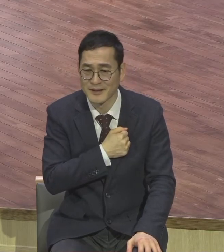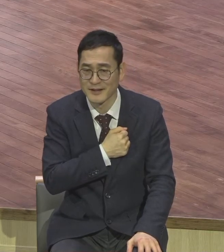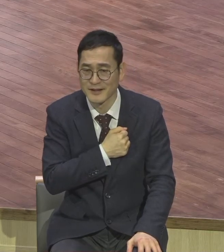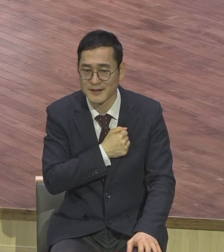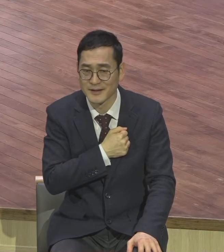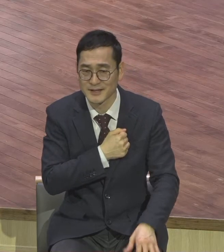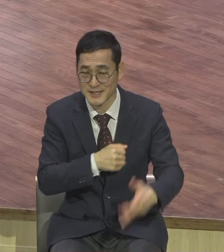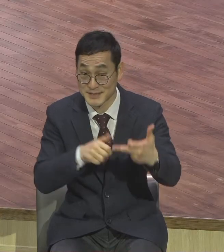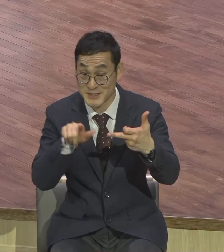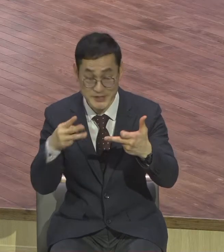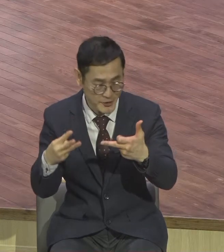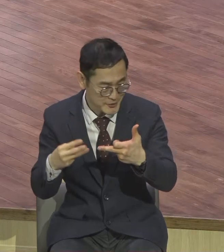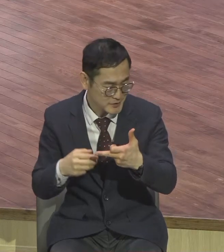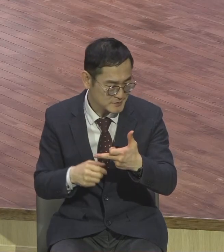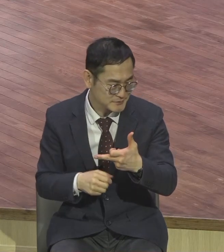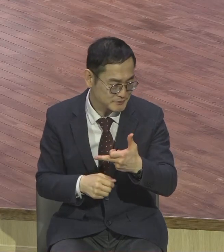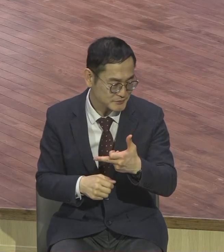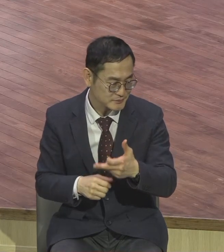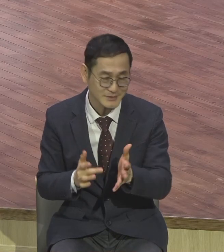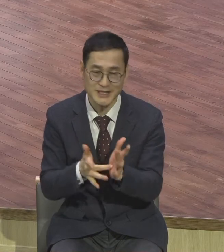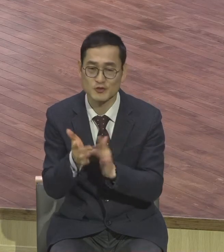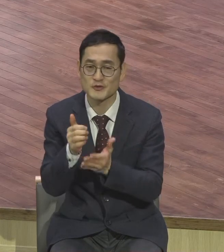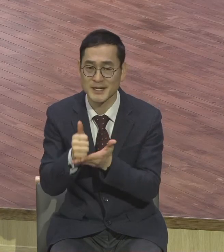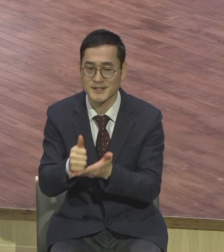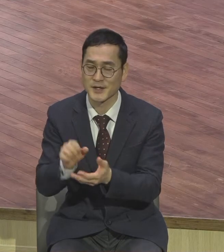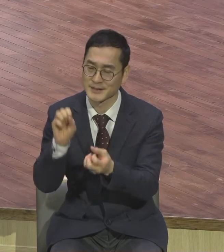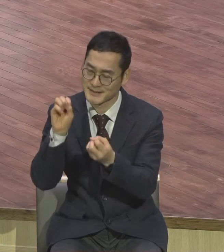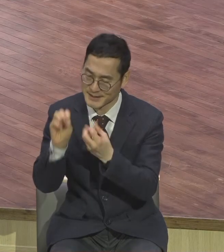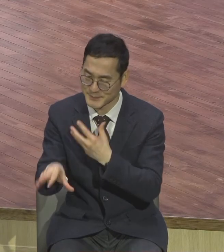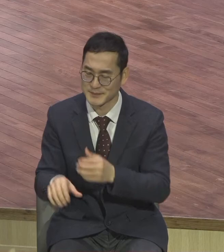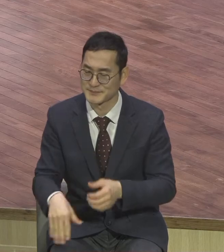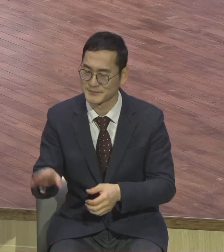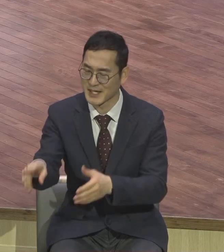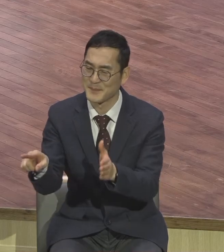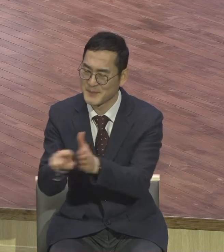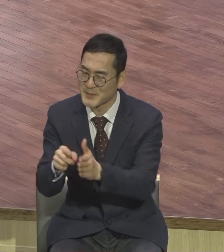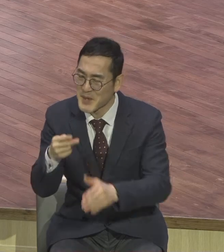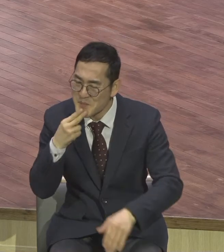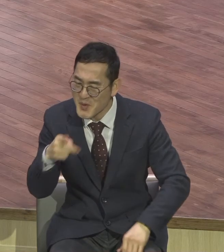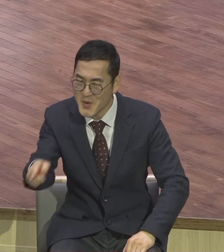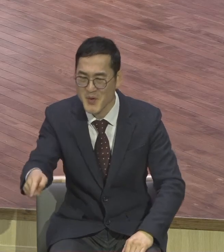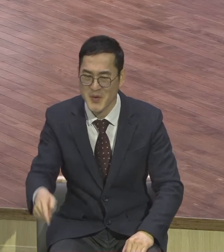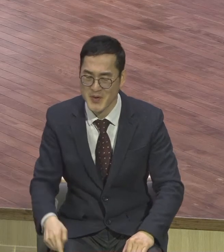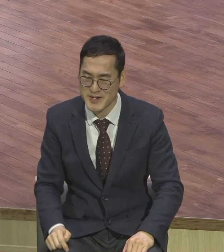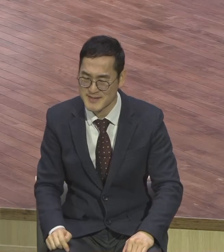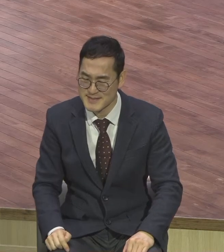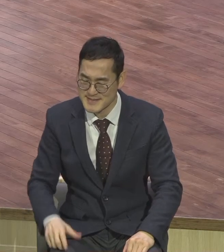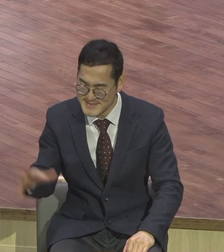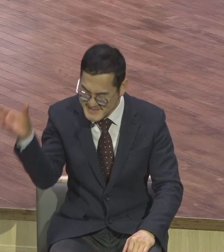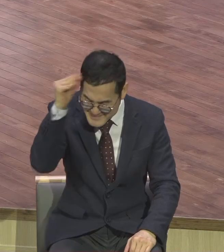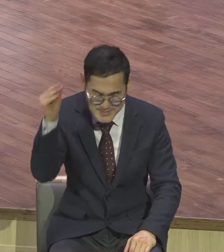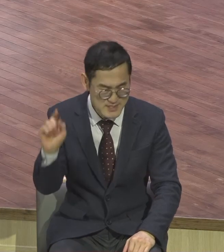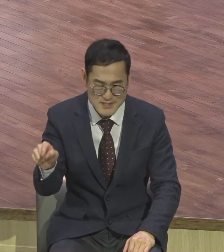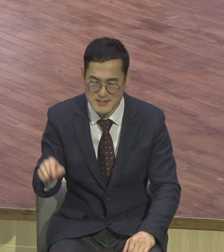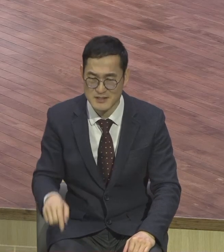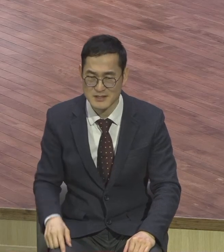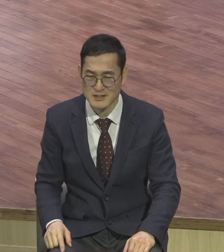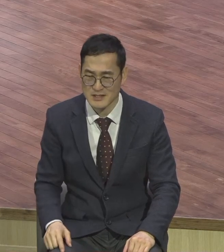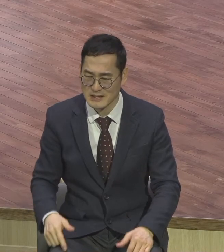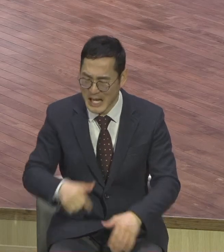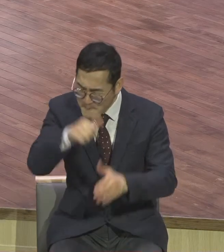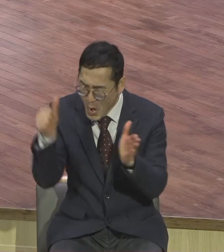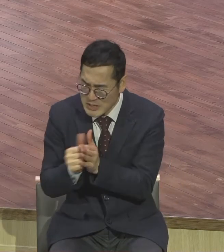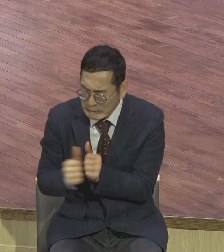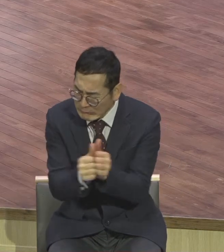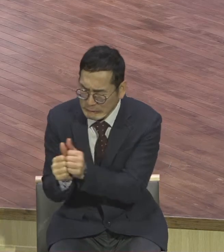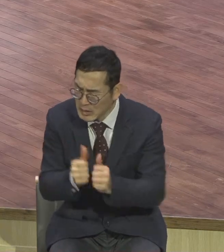17절 예수께서 대답하여 이러시되 믿음이 없고 폐역한 세대여 내가 얼마나 너희와 함께 있으며